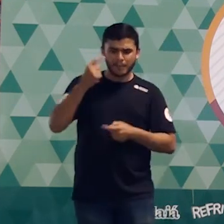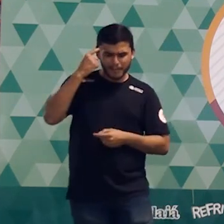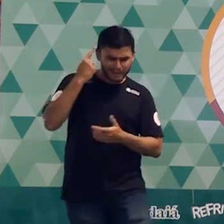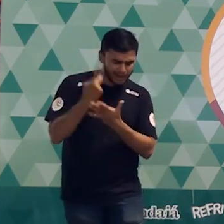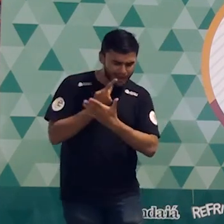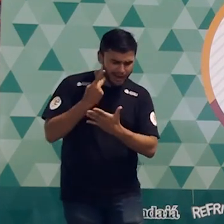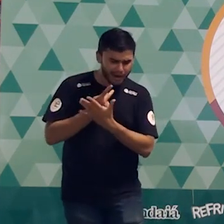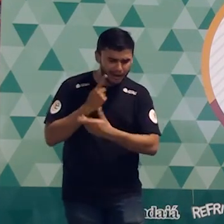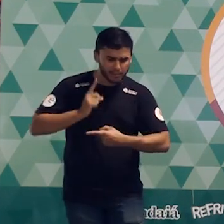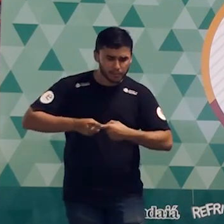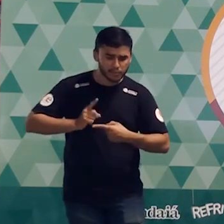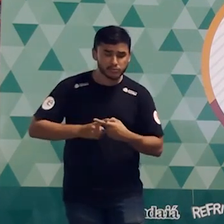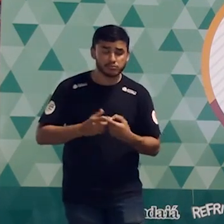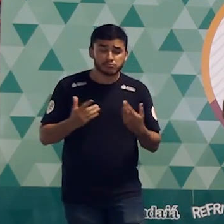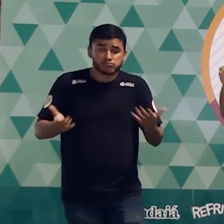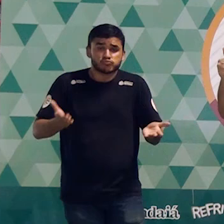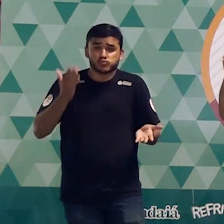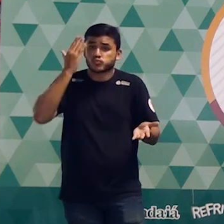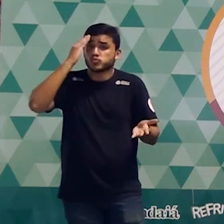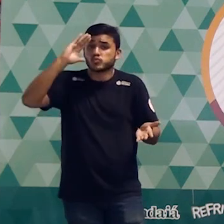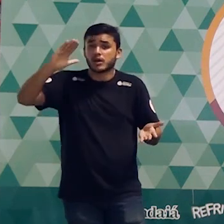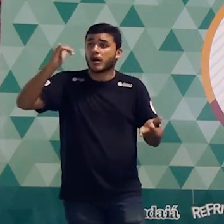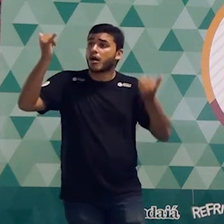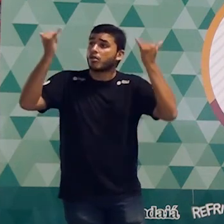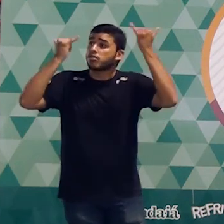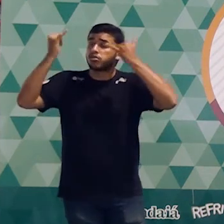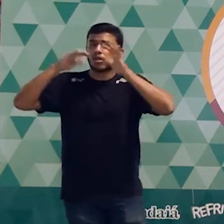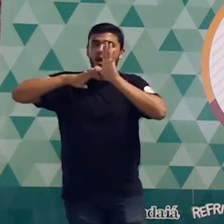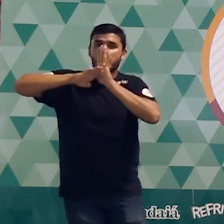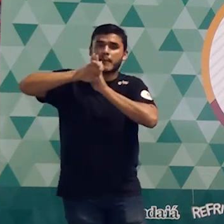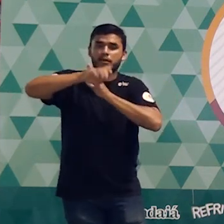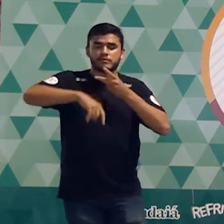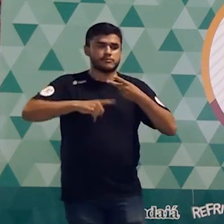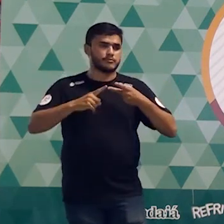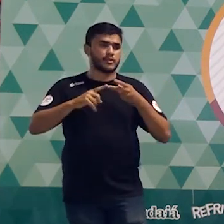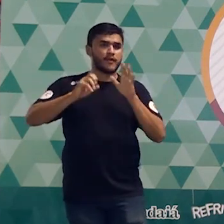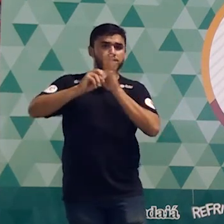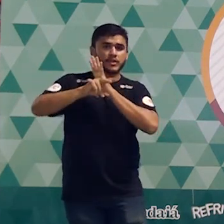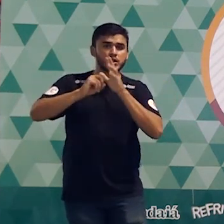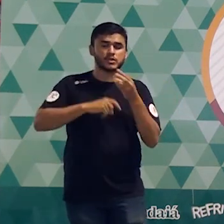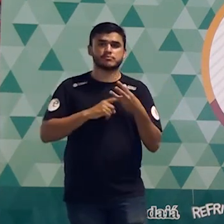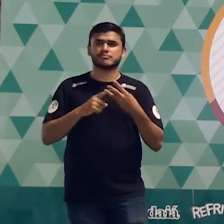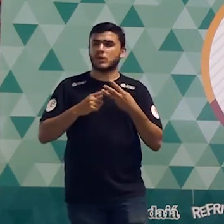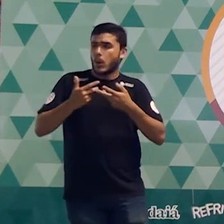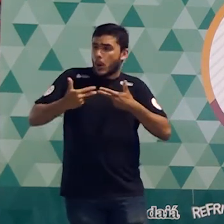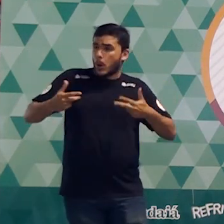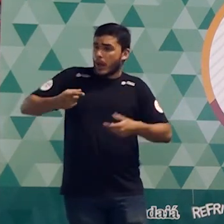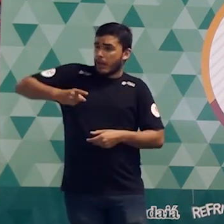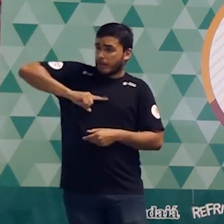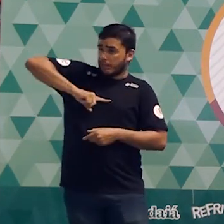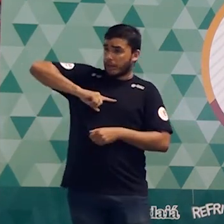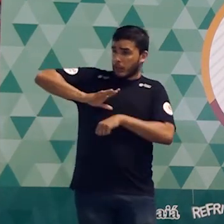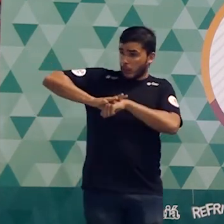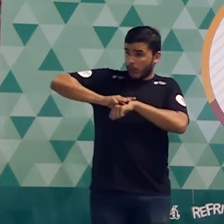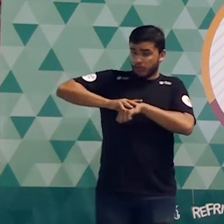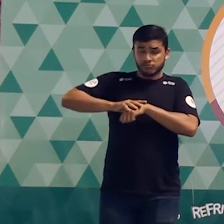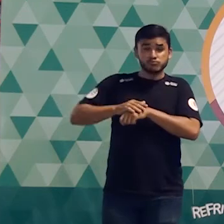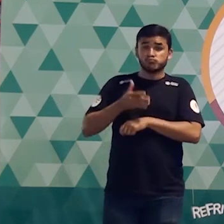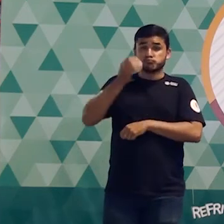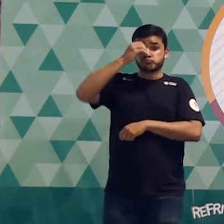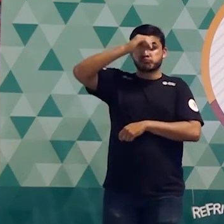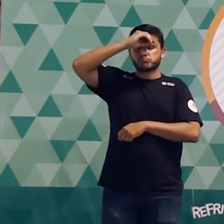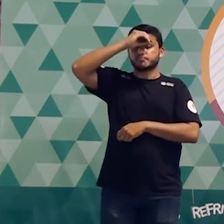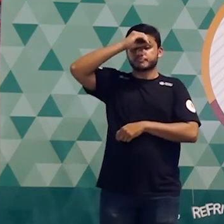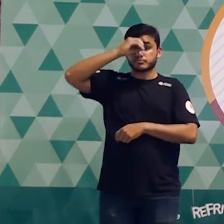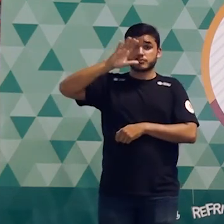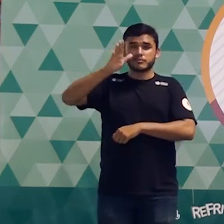errado. Não se tinha consciência de bactéria, vírus, germe, nada. Se você chegasse para uma